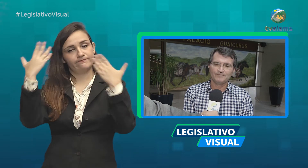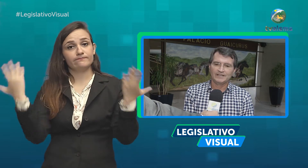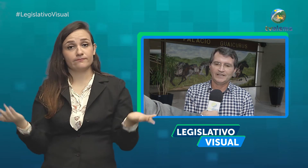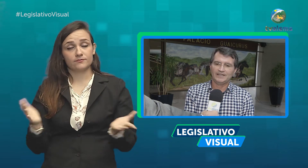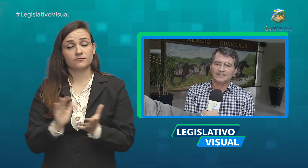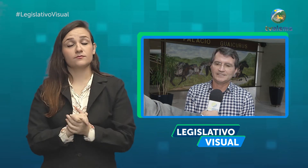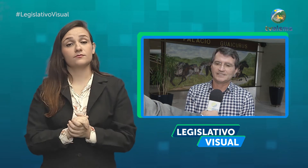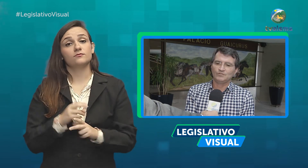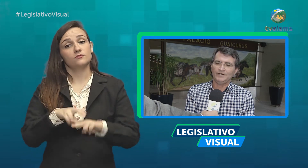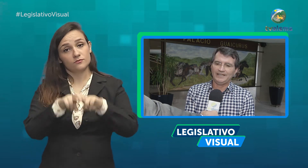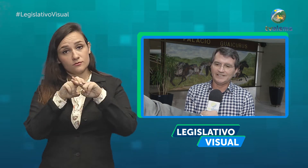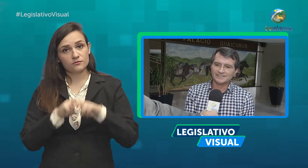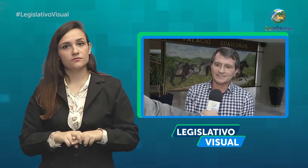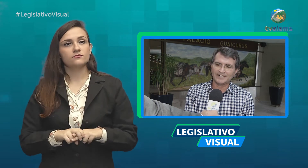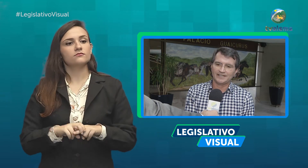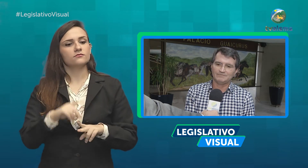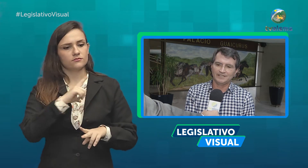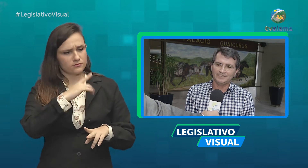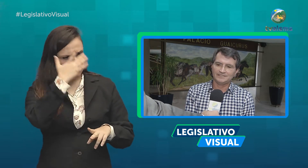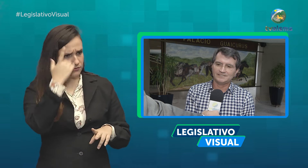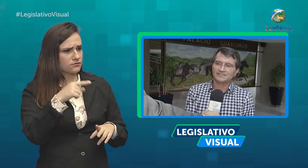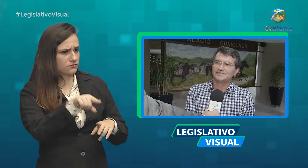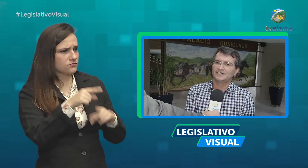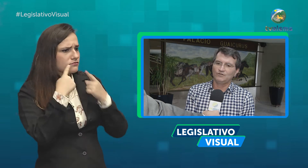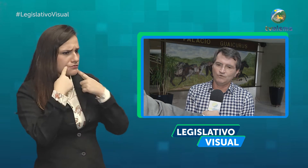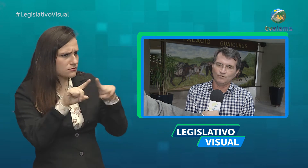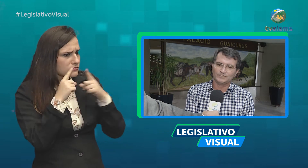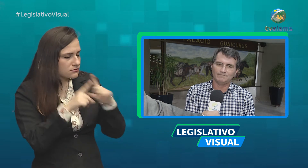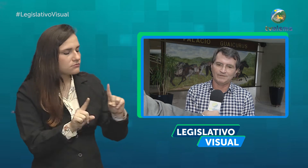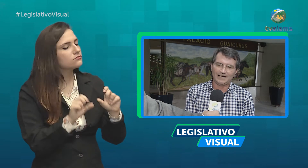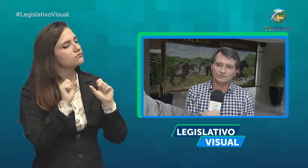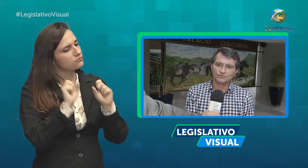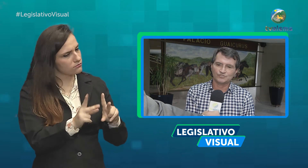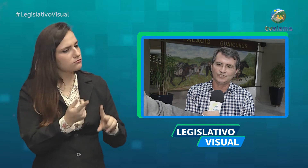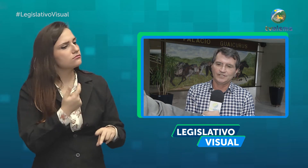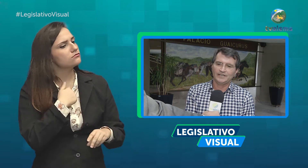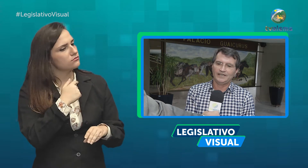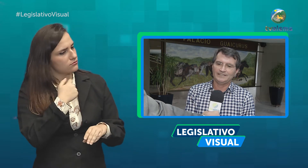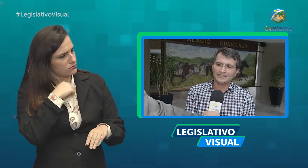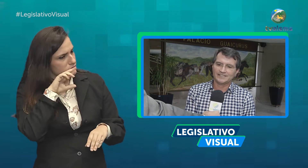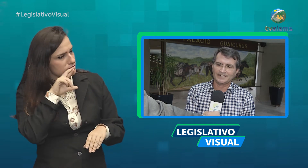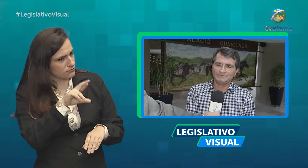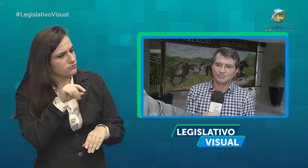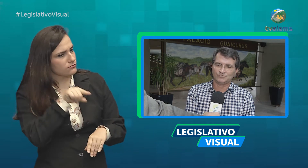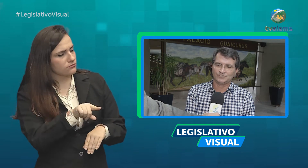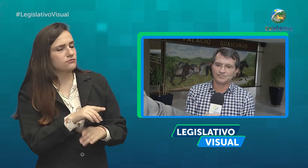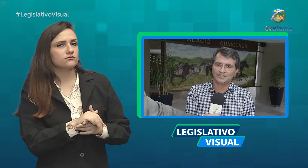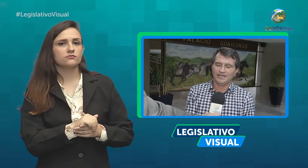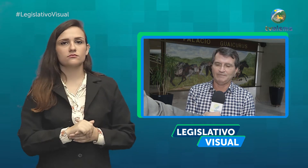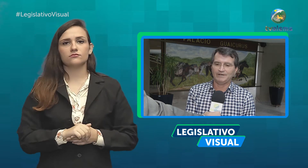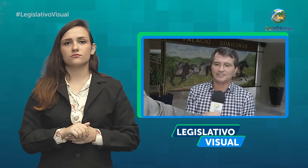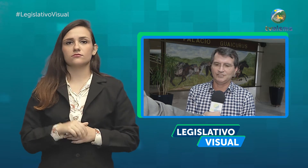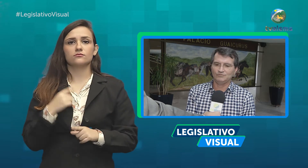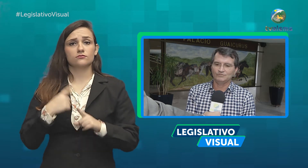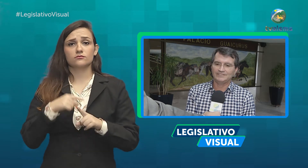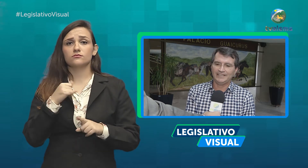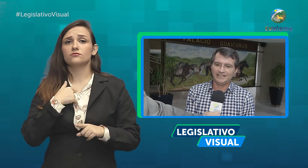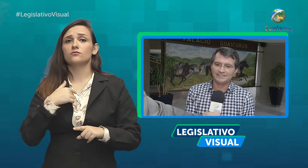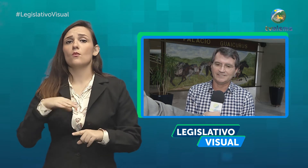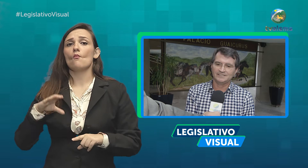que são esses reclamantes que serão contemplados nas reclamações, a